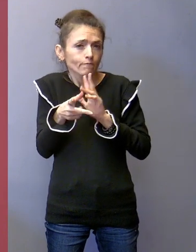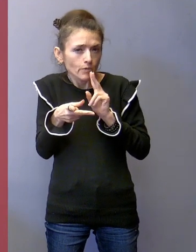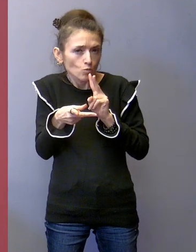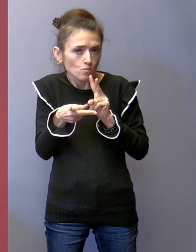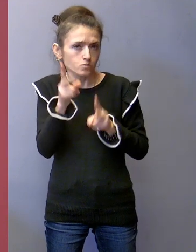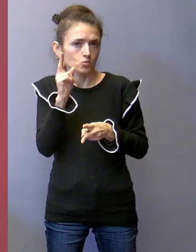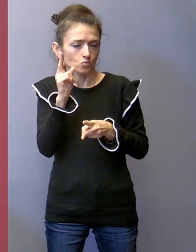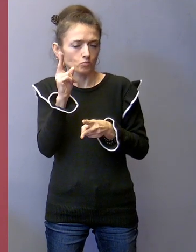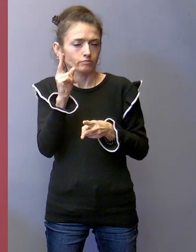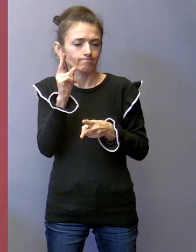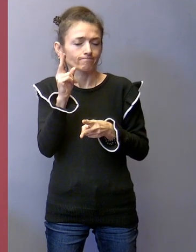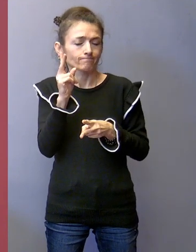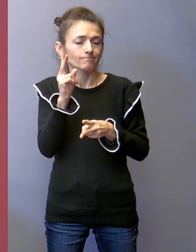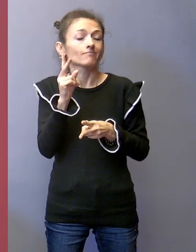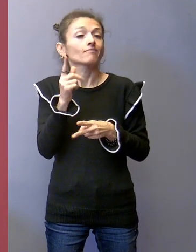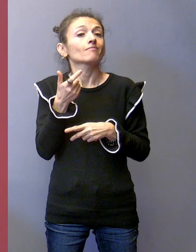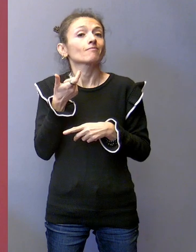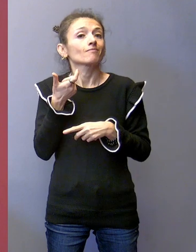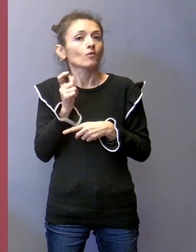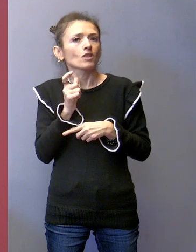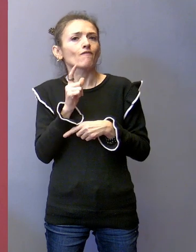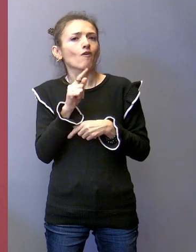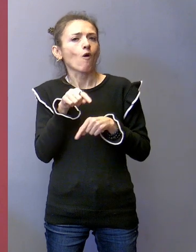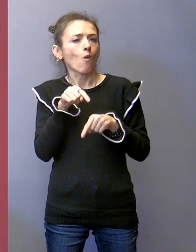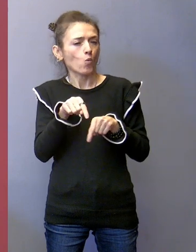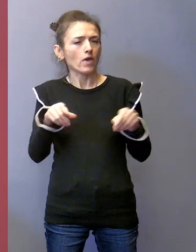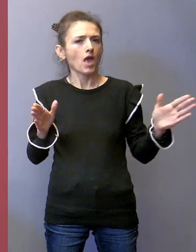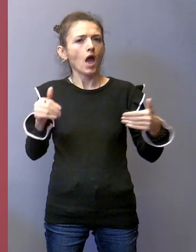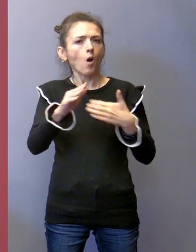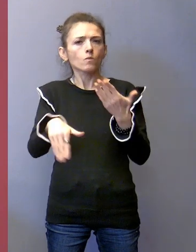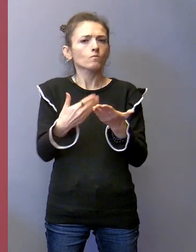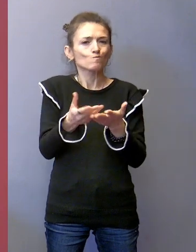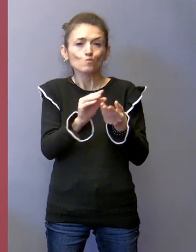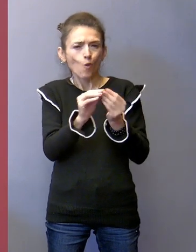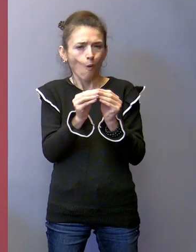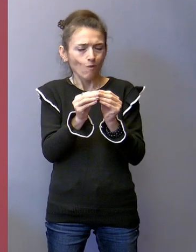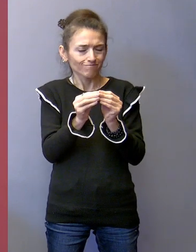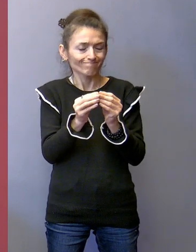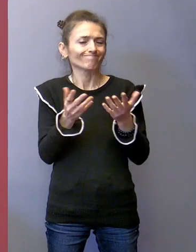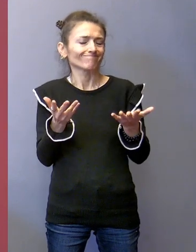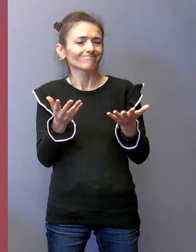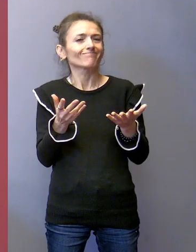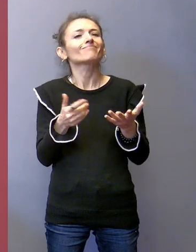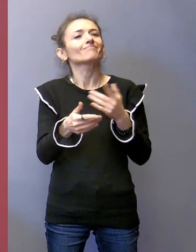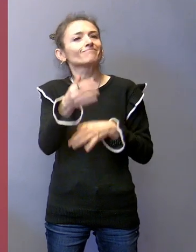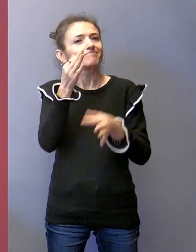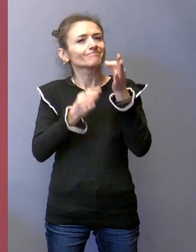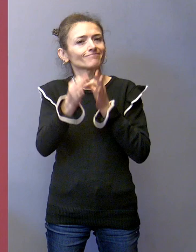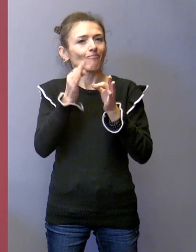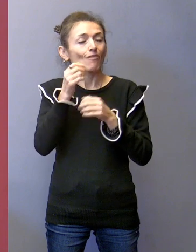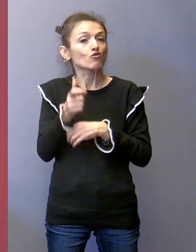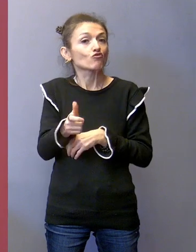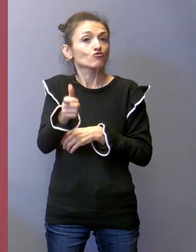conto delle modalità con cui viene sottoposta a quest'aula cioè c'è stata rappresentata giovedì